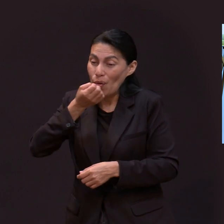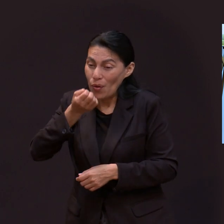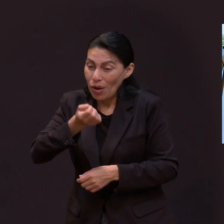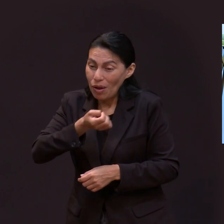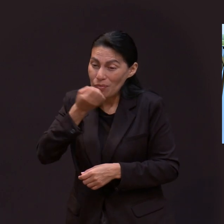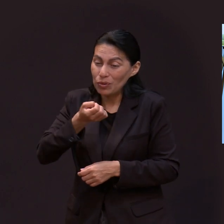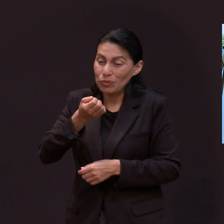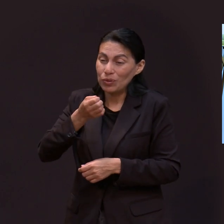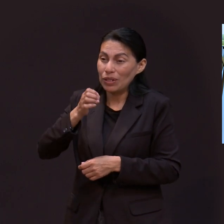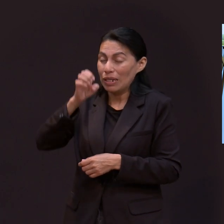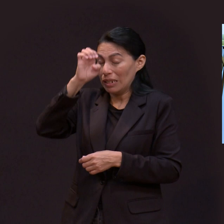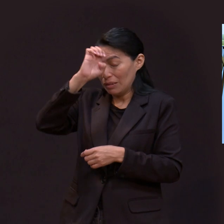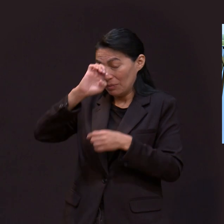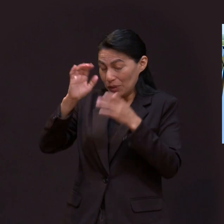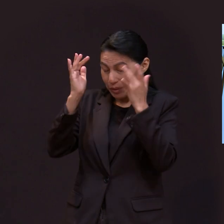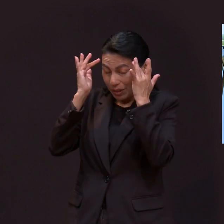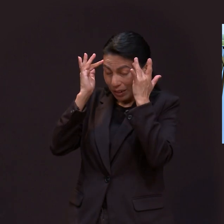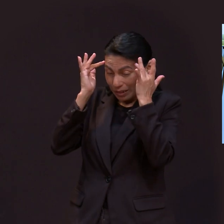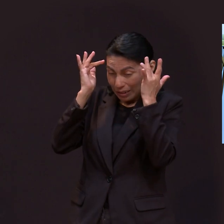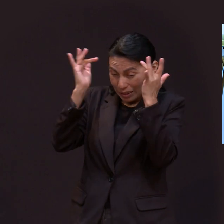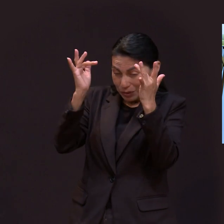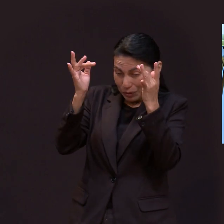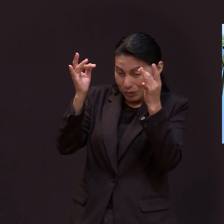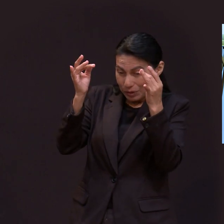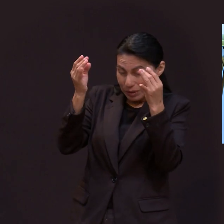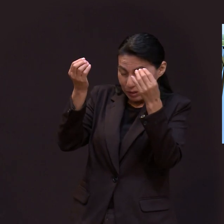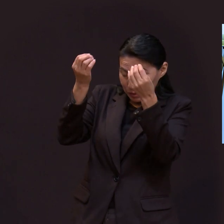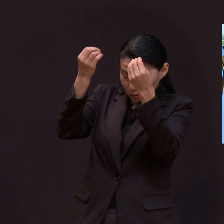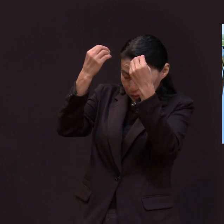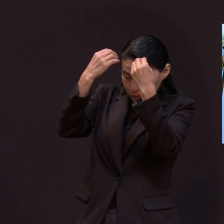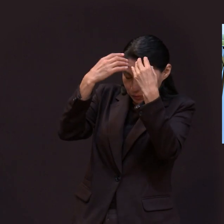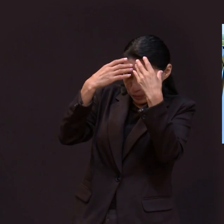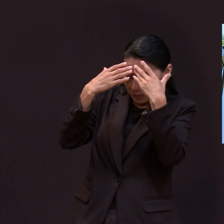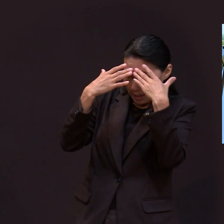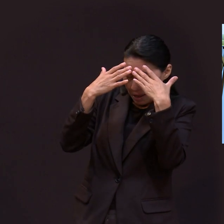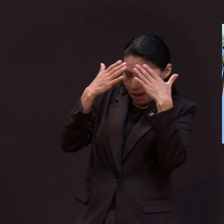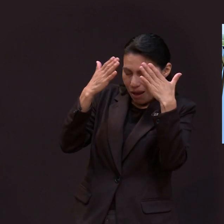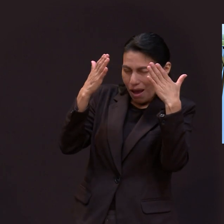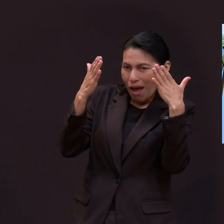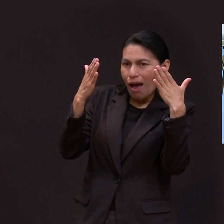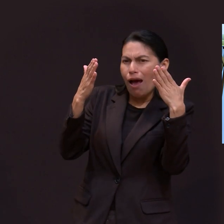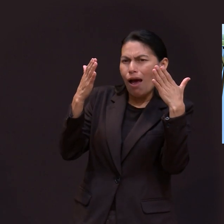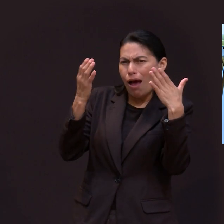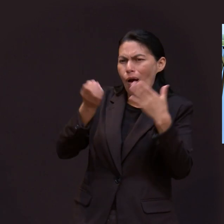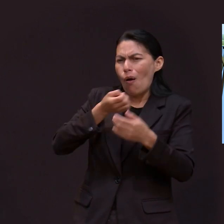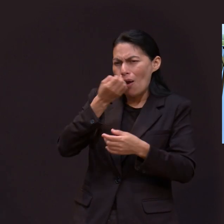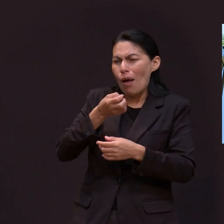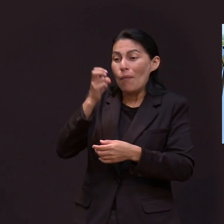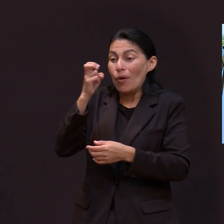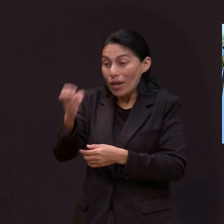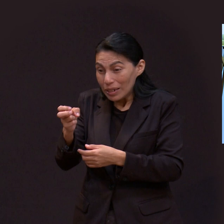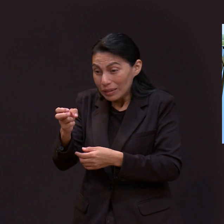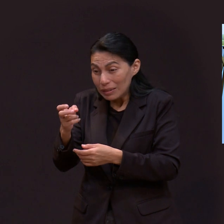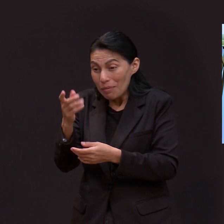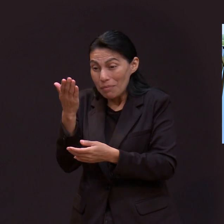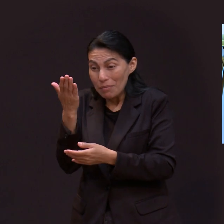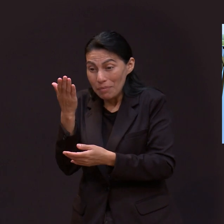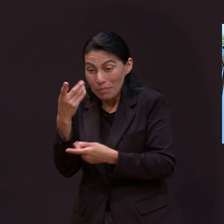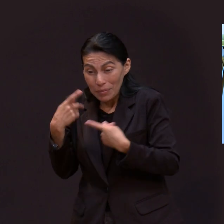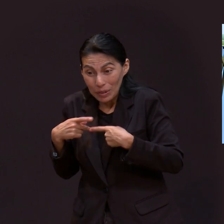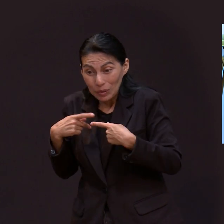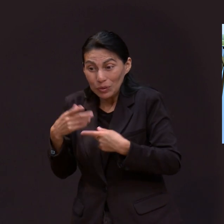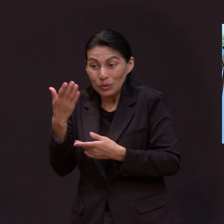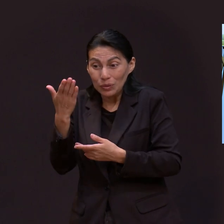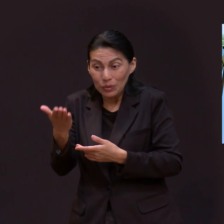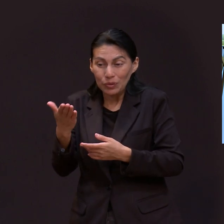adelantamos porque el espíritu de dios trabaja en el que ora y le dice ahora